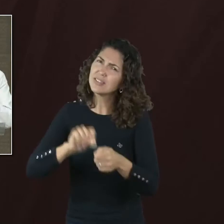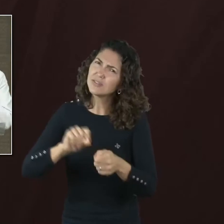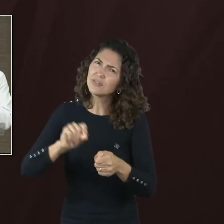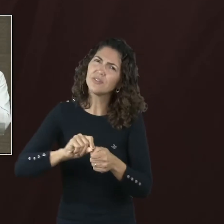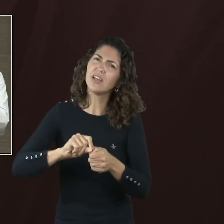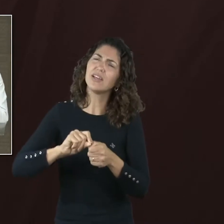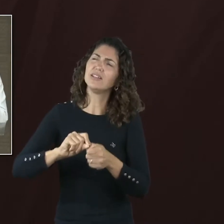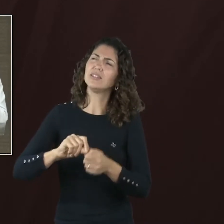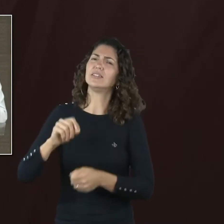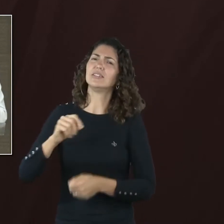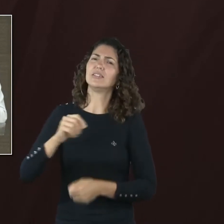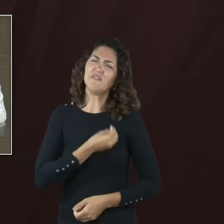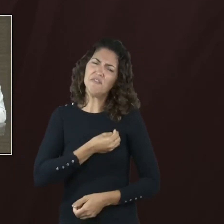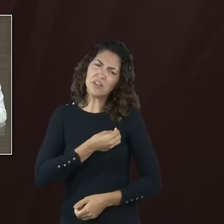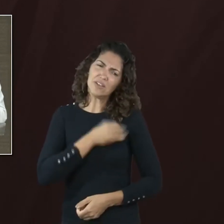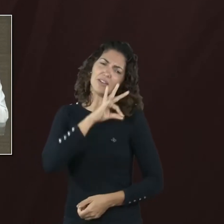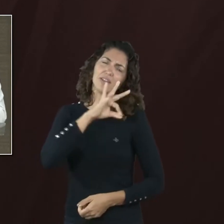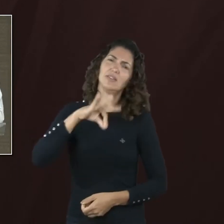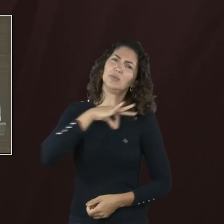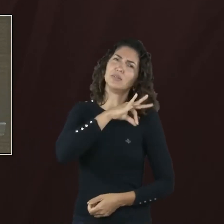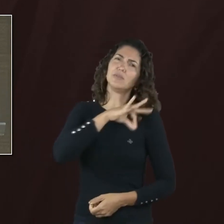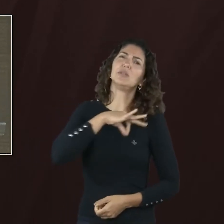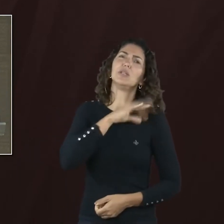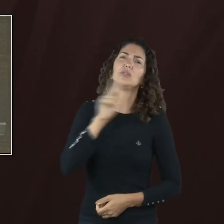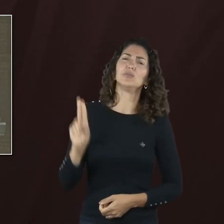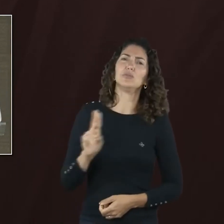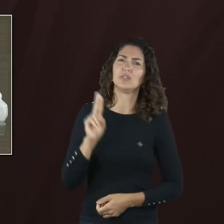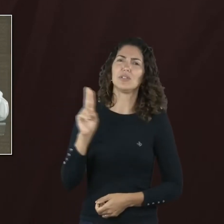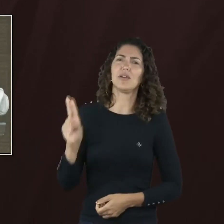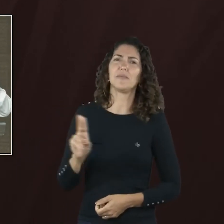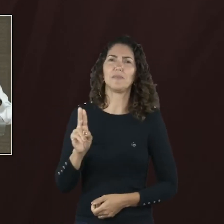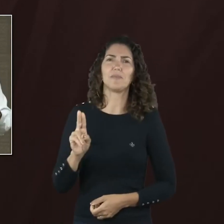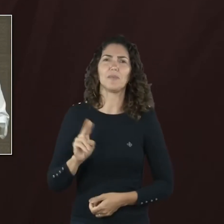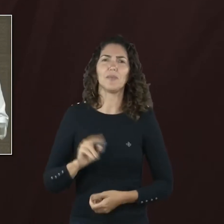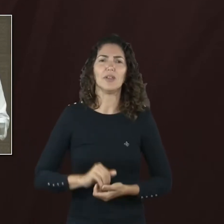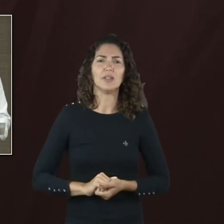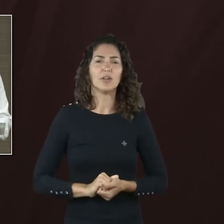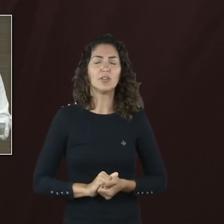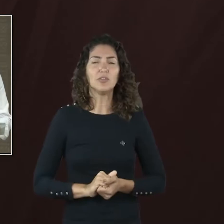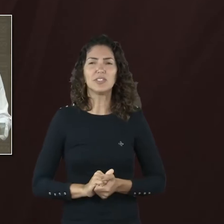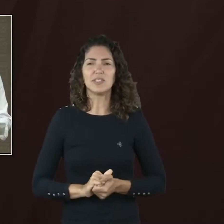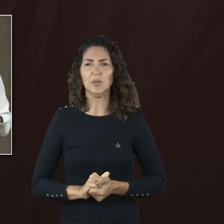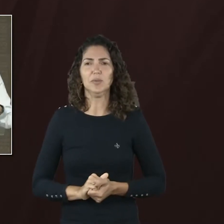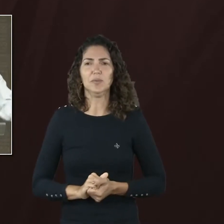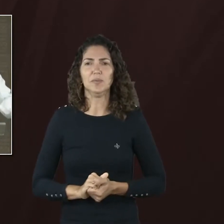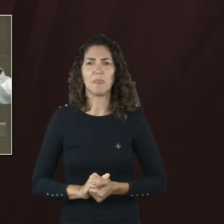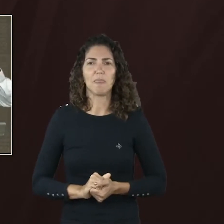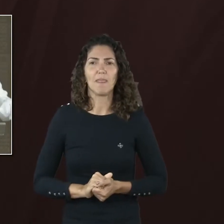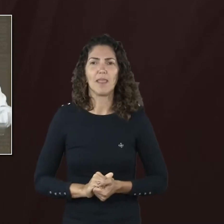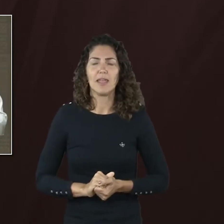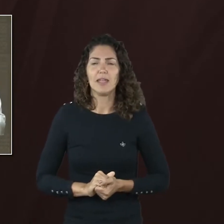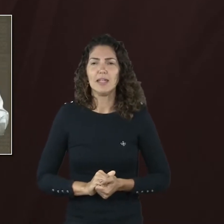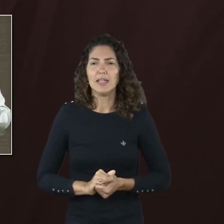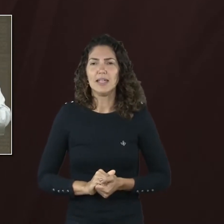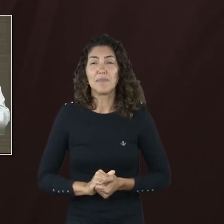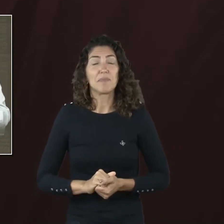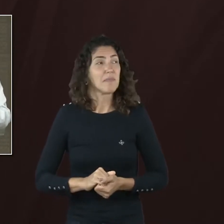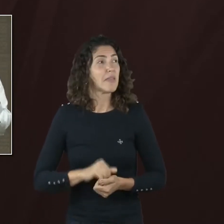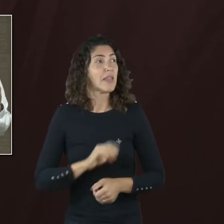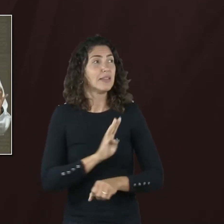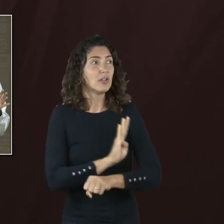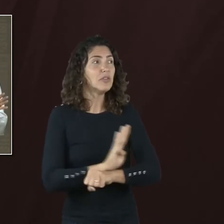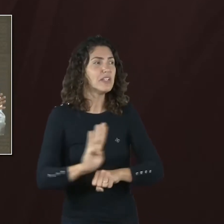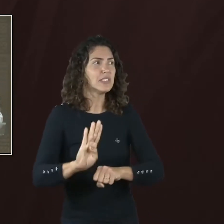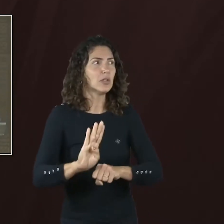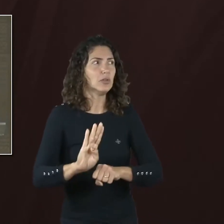não tinha no seu coração conceito de posição. Eu era em primeiro lugar. Não, você